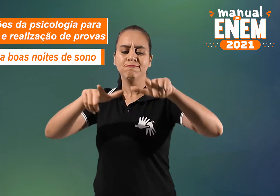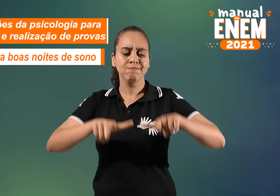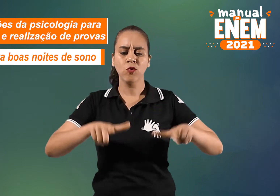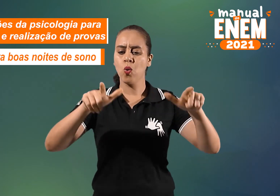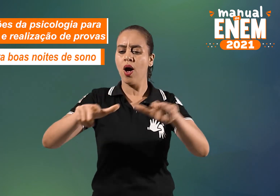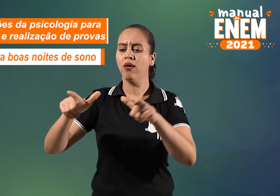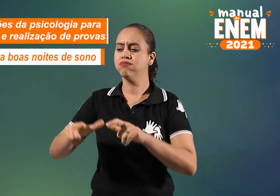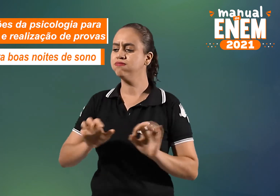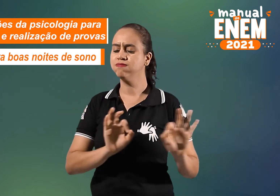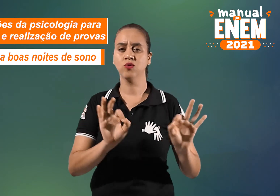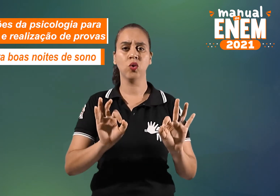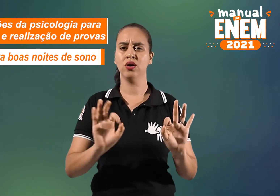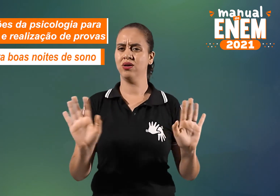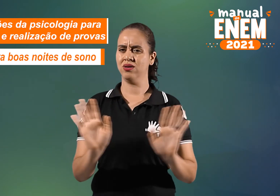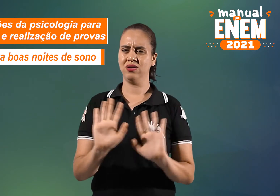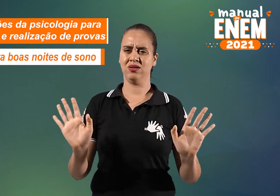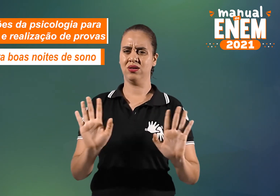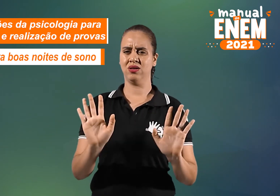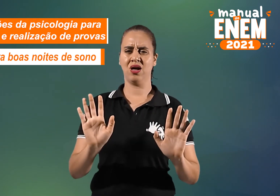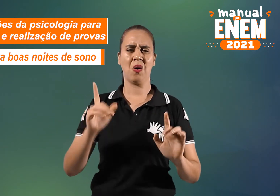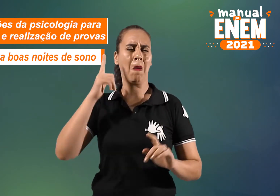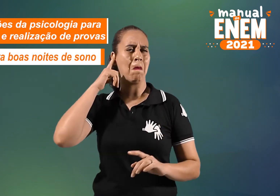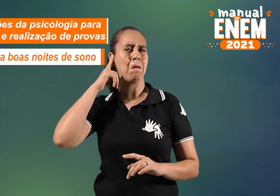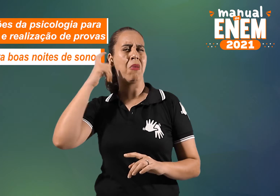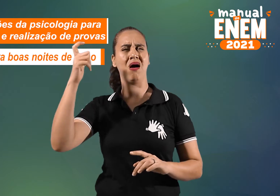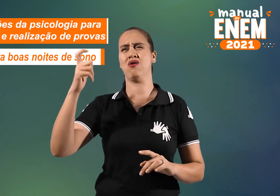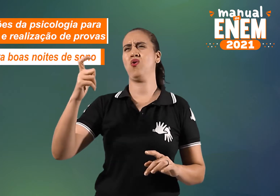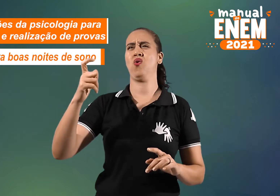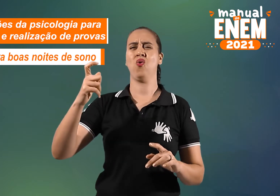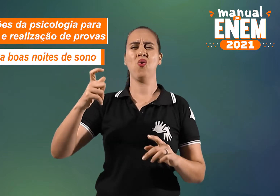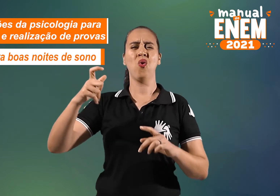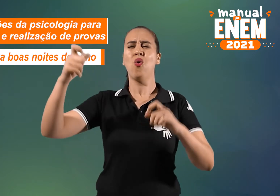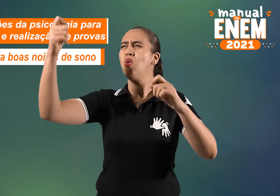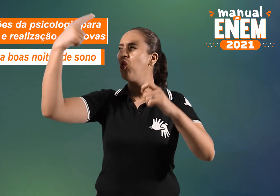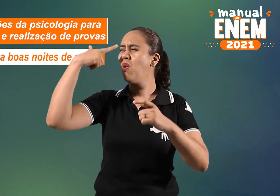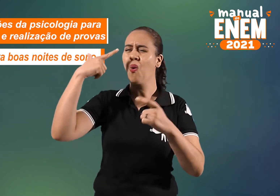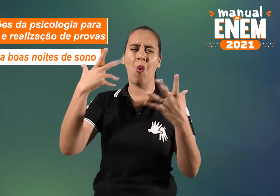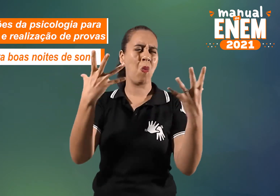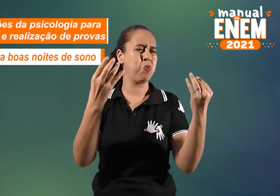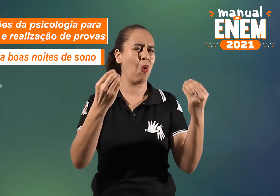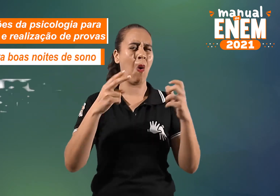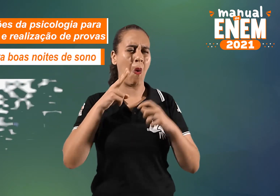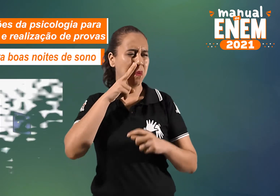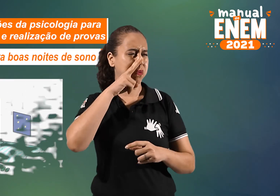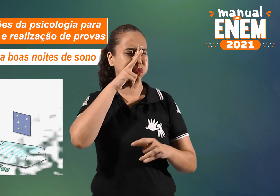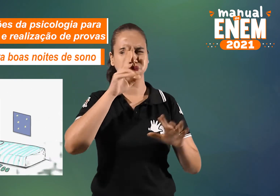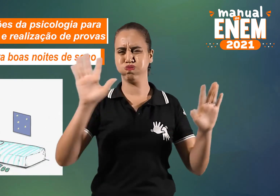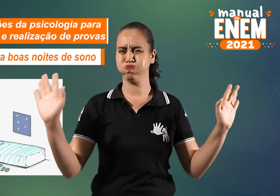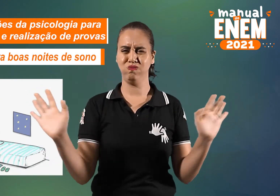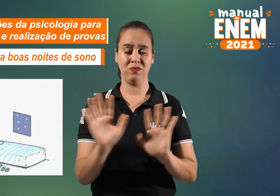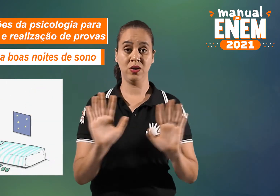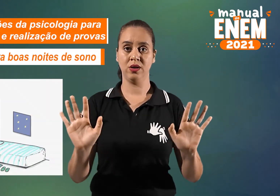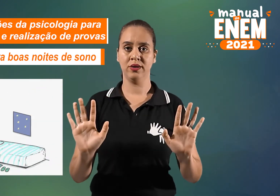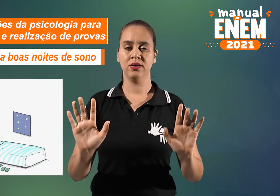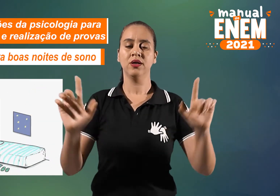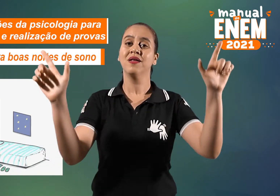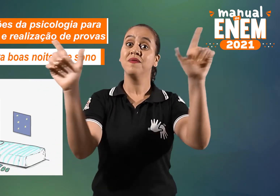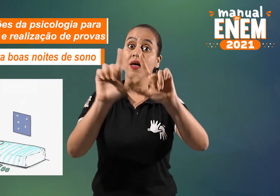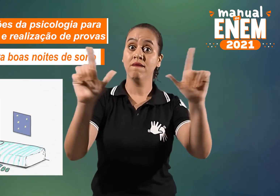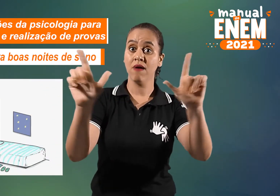ambiente que favoreça o seu sono. Nada de excesso de sons, luminosidade, demasiados e ruídos. Então vamos desligar a